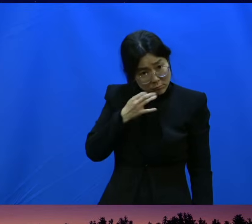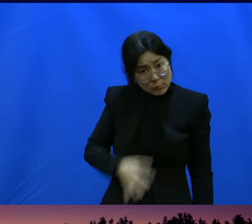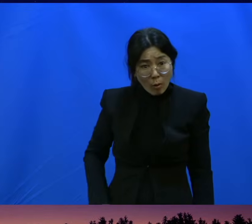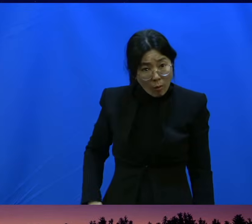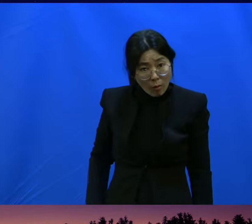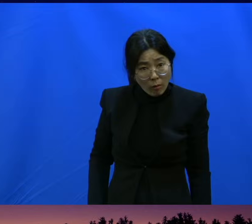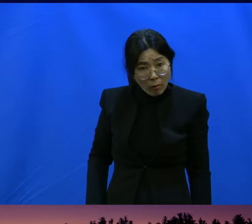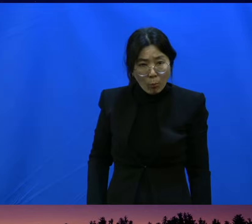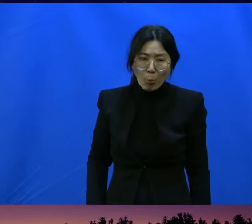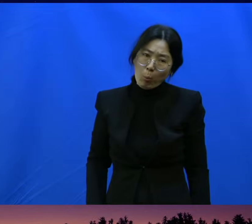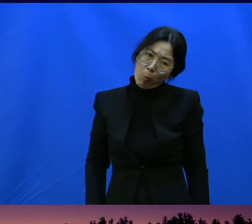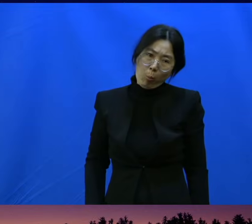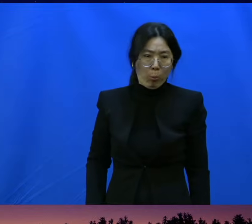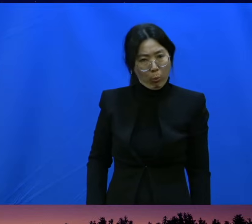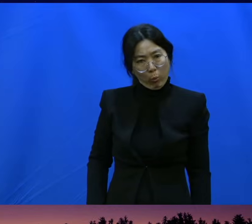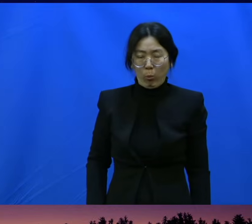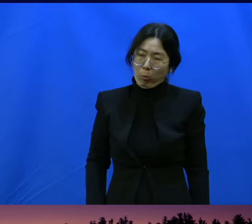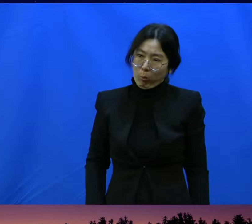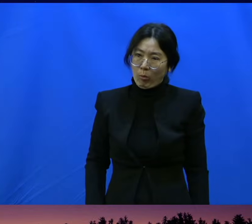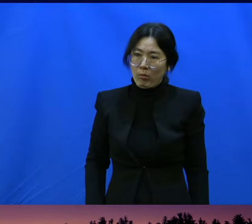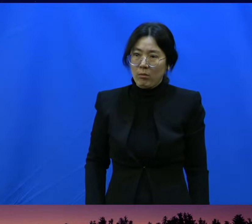이스라엘의 목자가 될 수가 없어요.